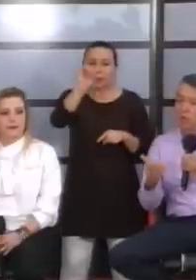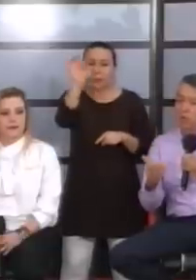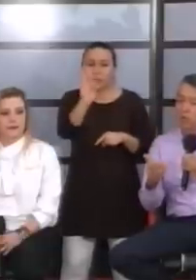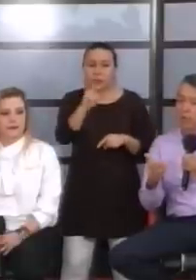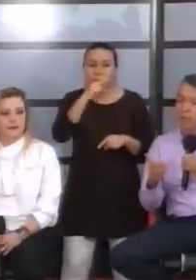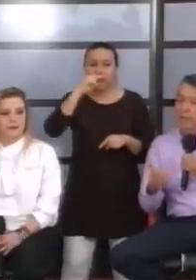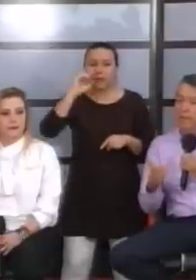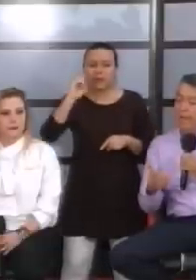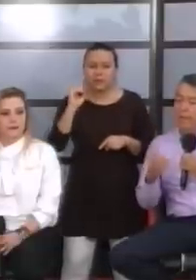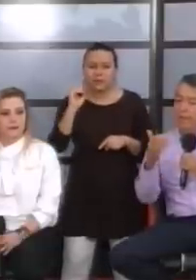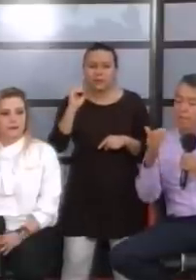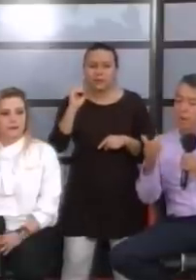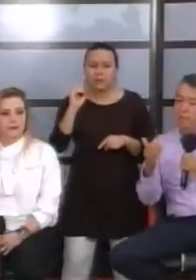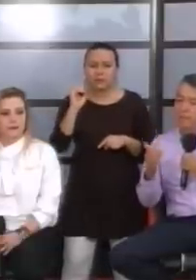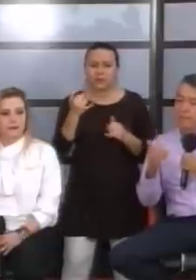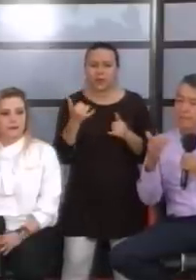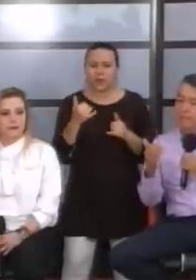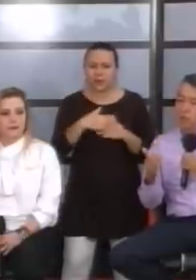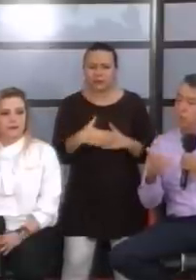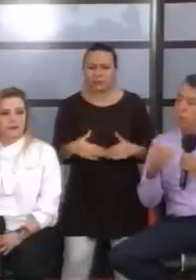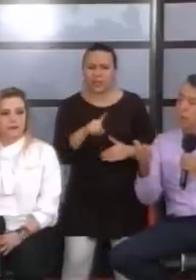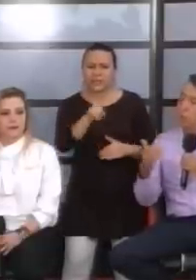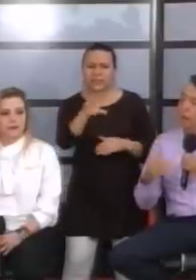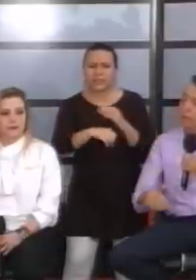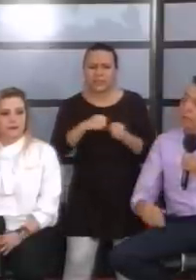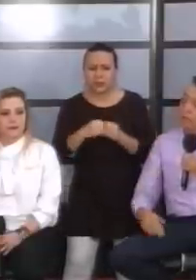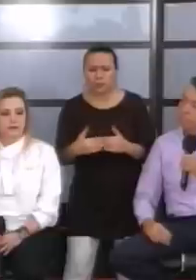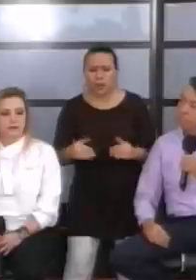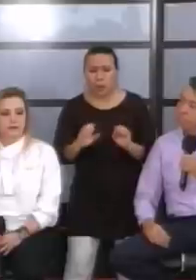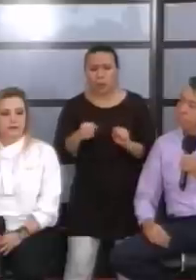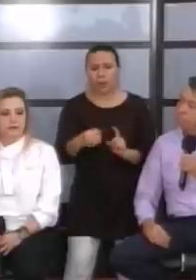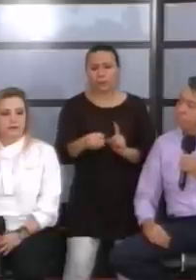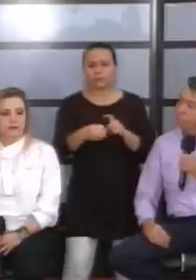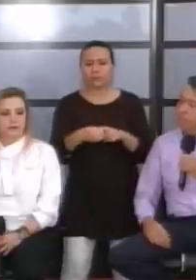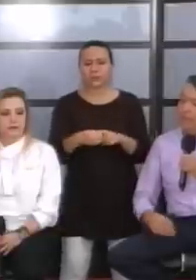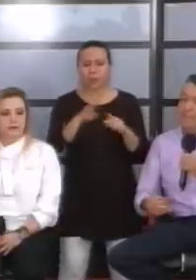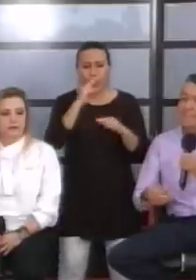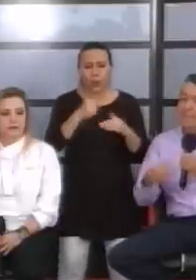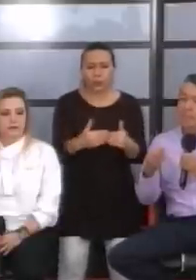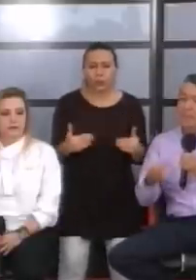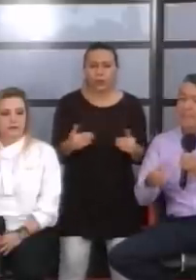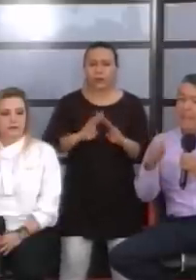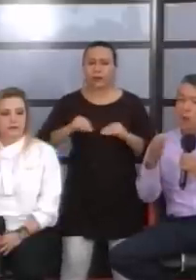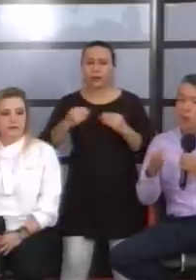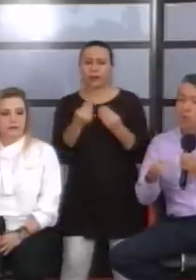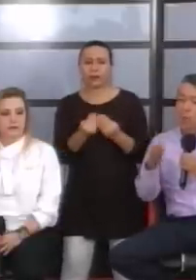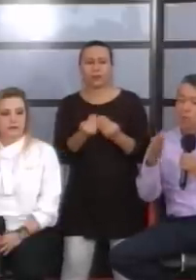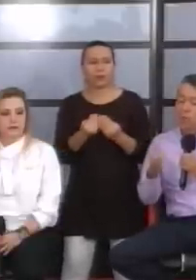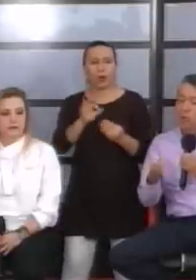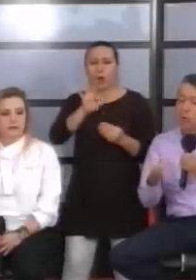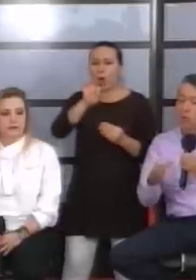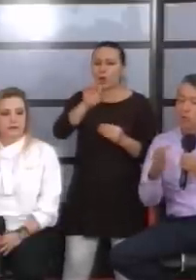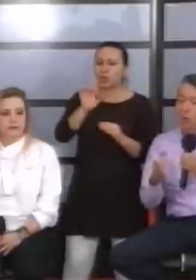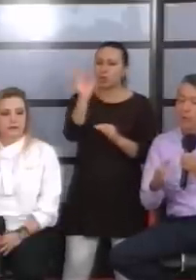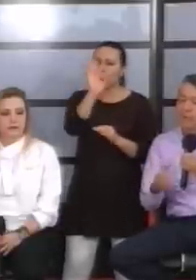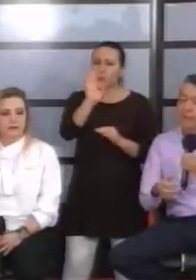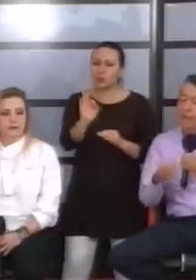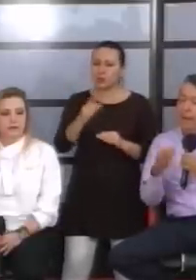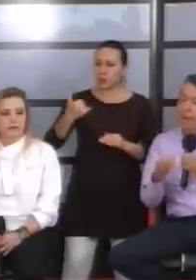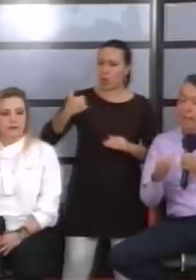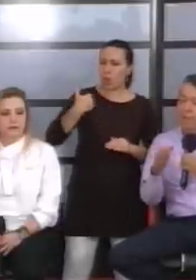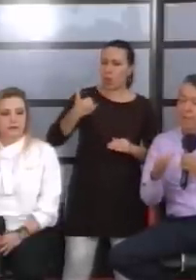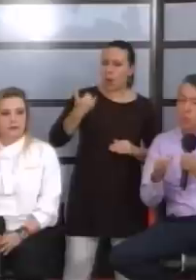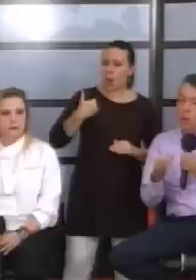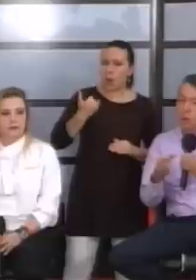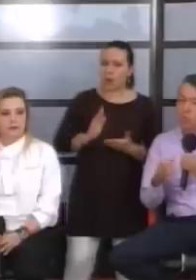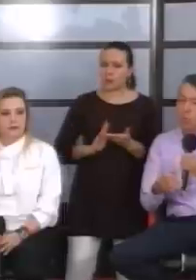de los niños de menores de 6 años pueden ir a un jardín, que escasamente el 8% de los jóvenes que